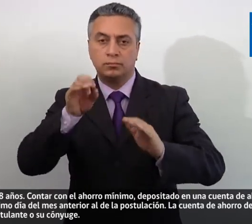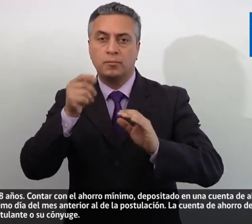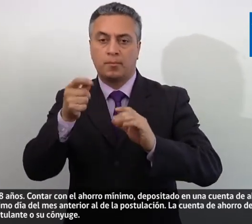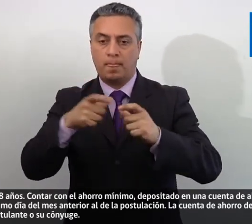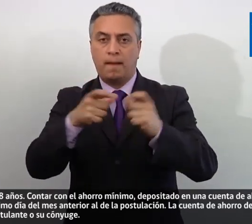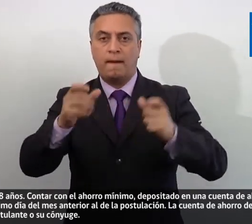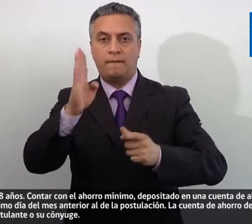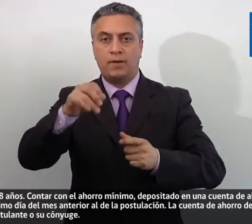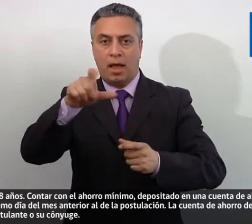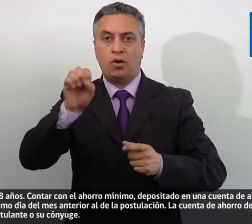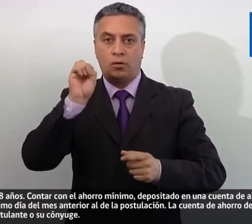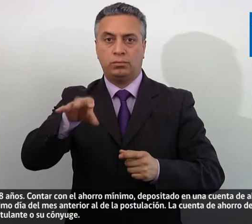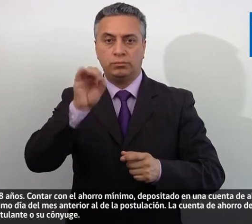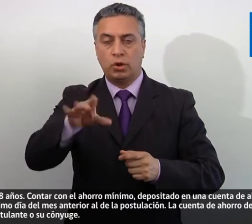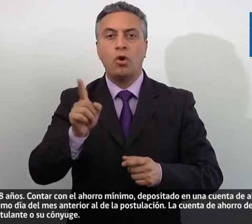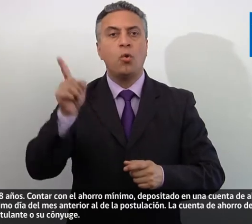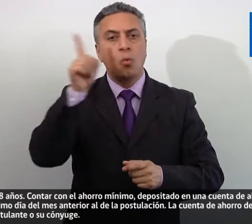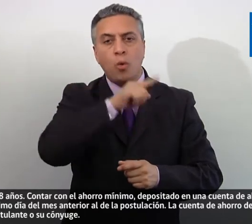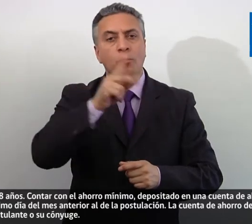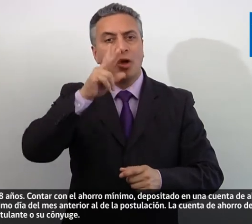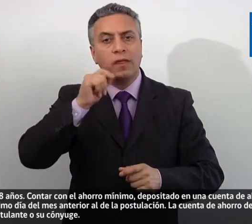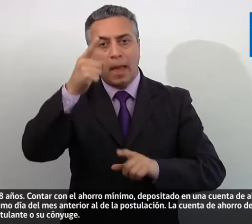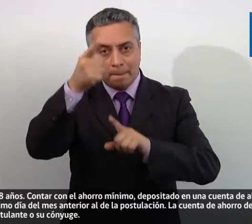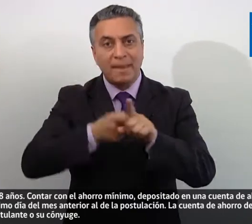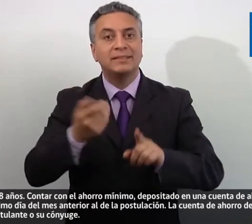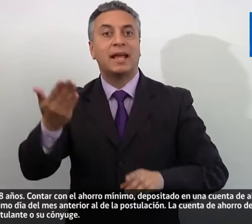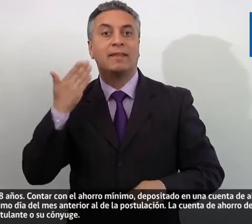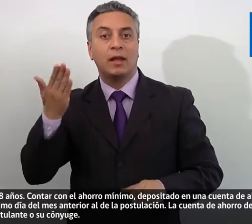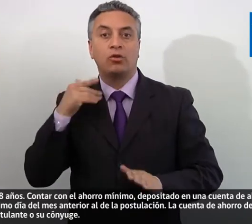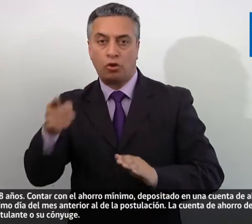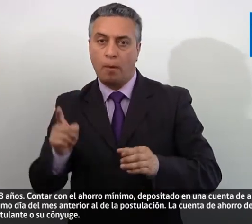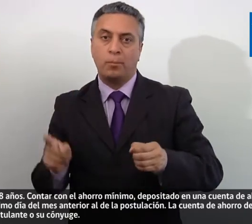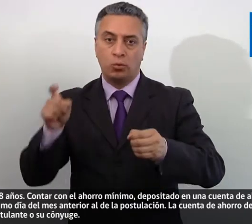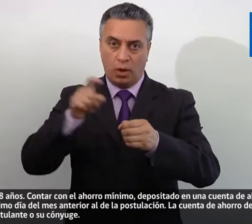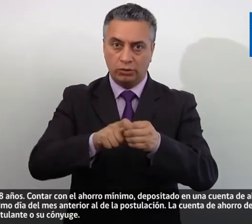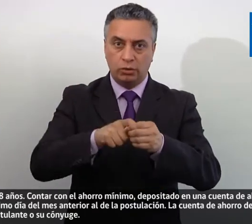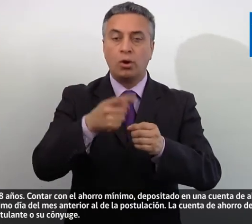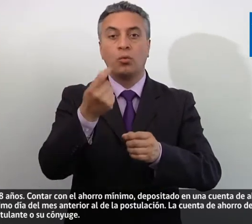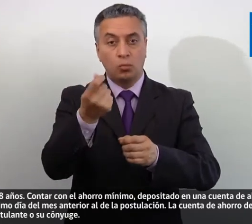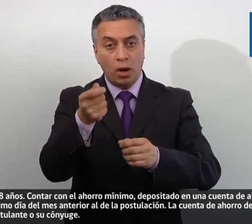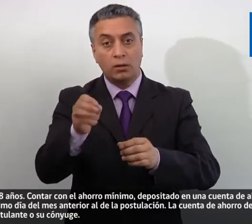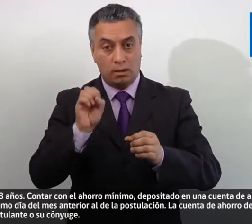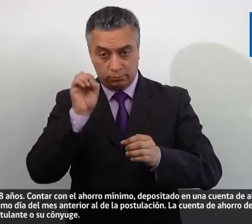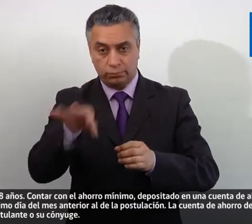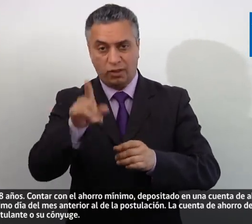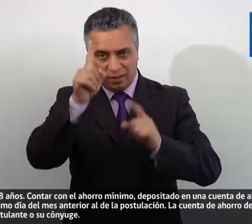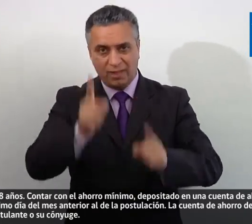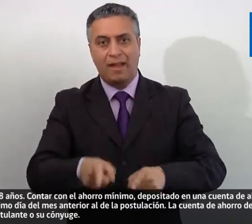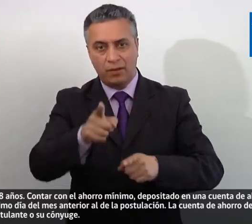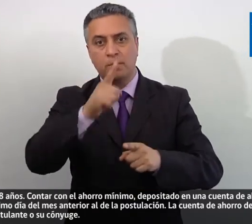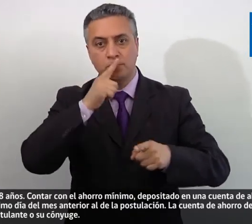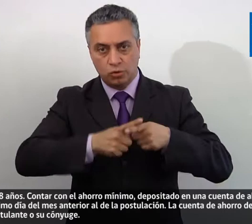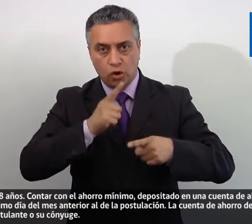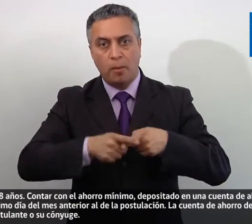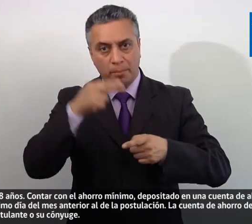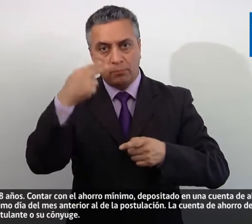para la vivienda al último día del mes anterior al de la postulación. La cuenta de ahorro debe estar a nombre del postulante o su